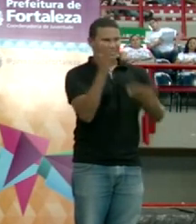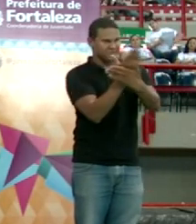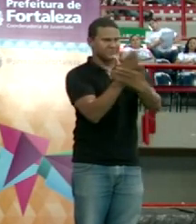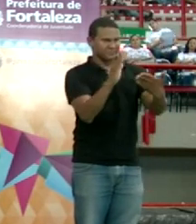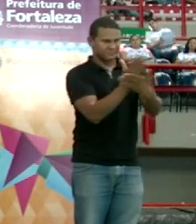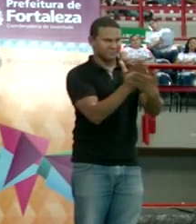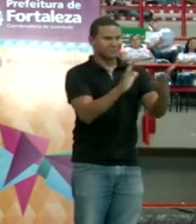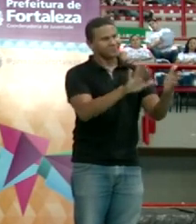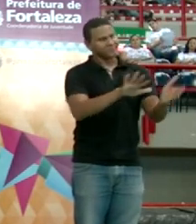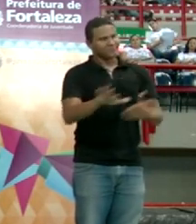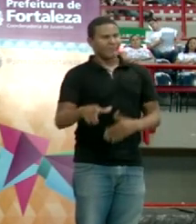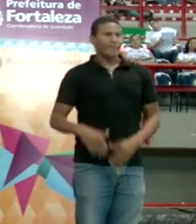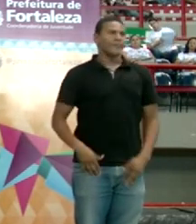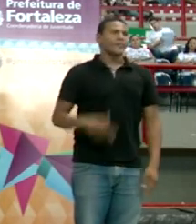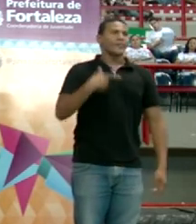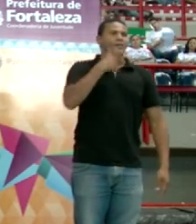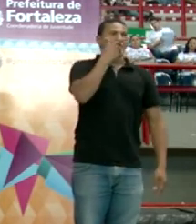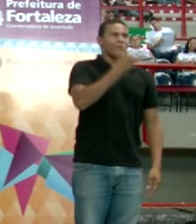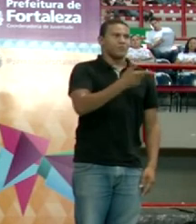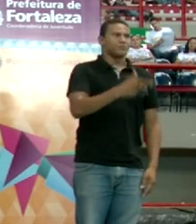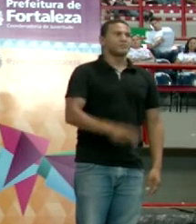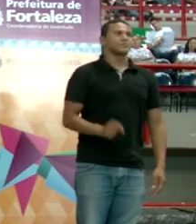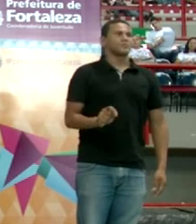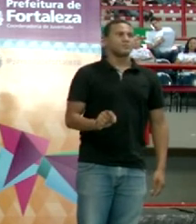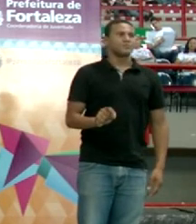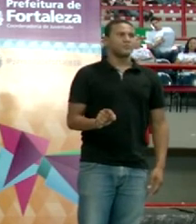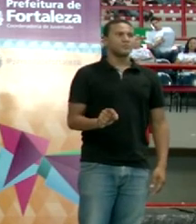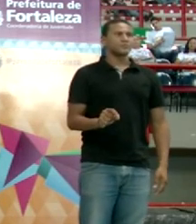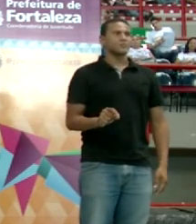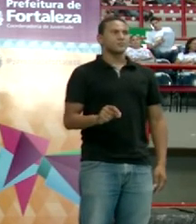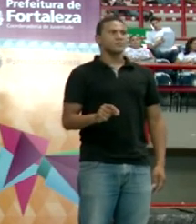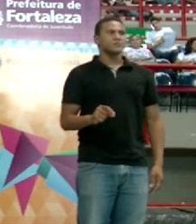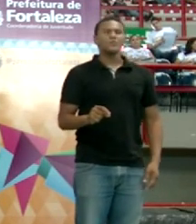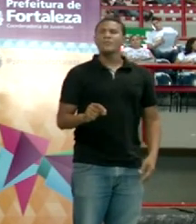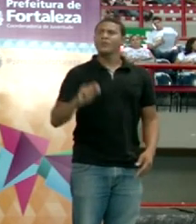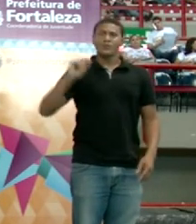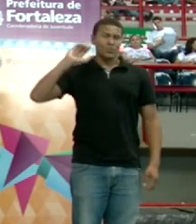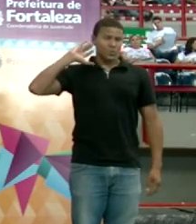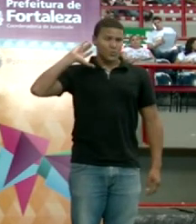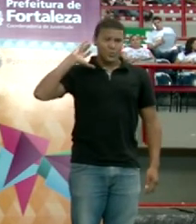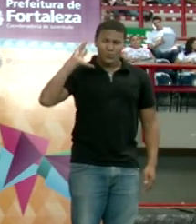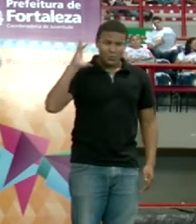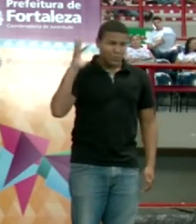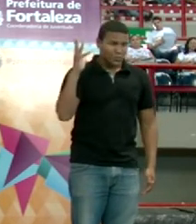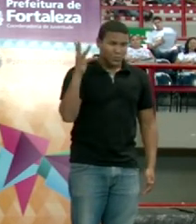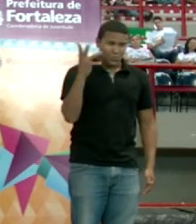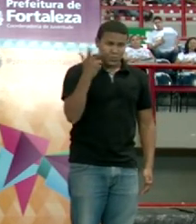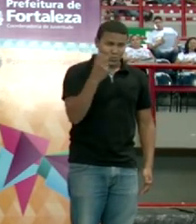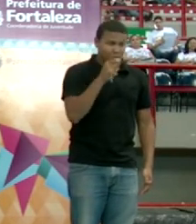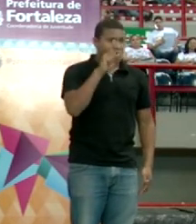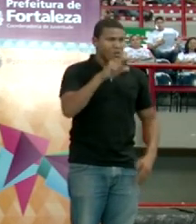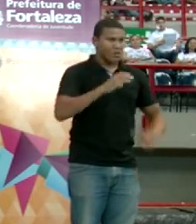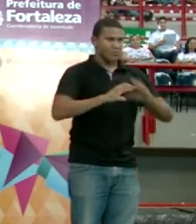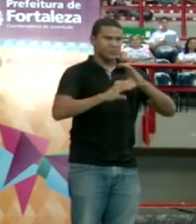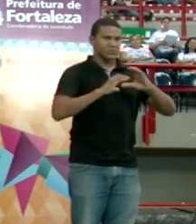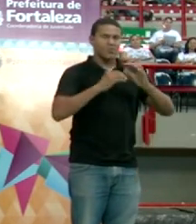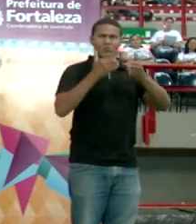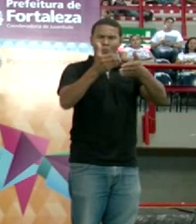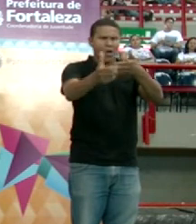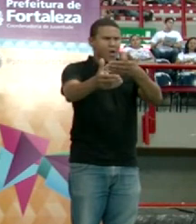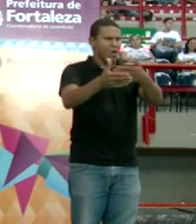Já falei aqui em outros carnavais que tudo é comunicação.